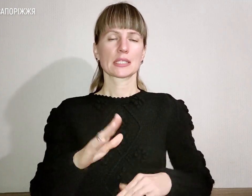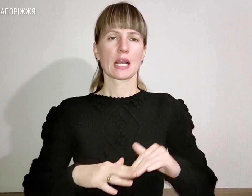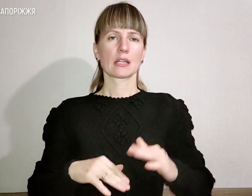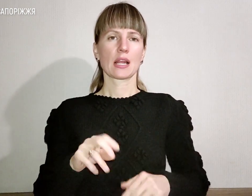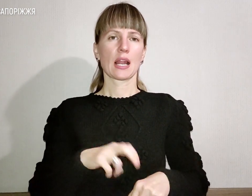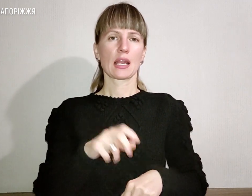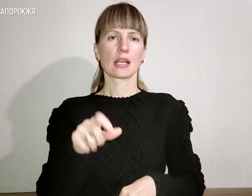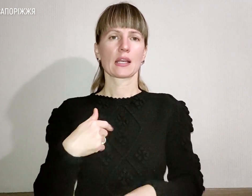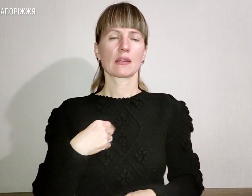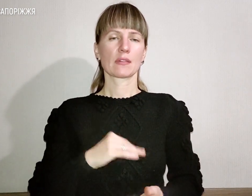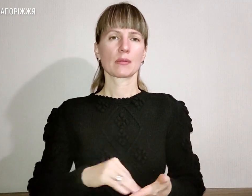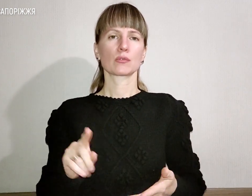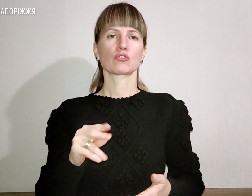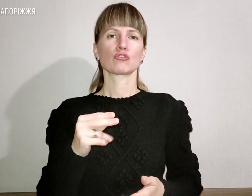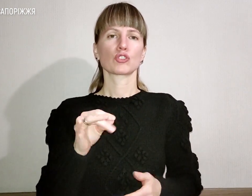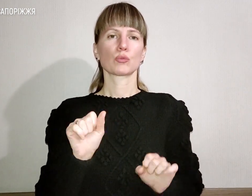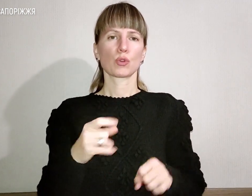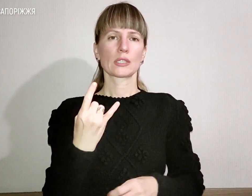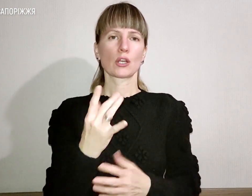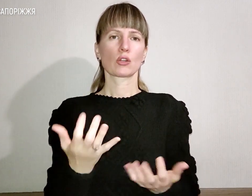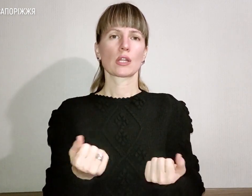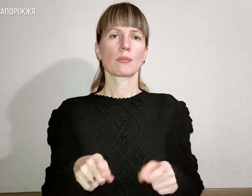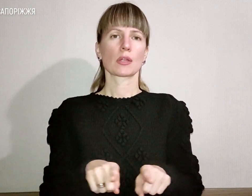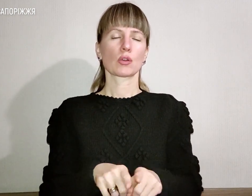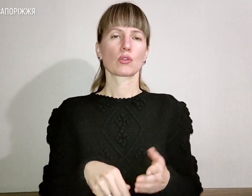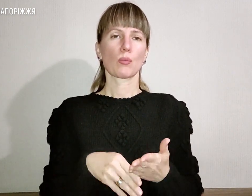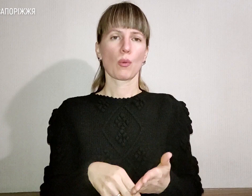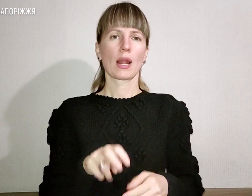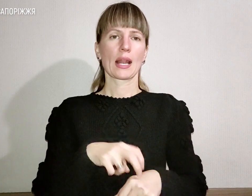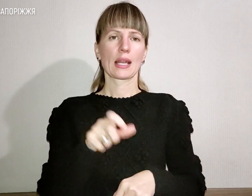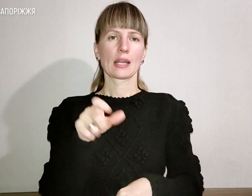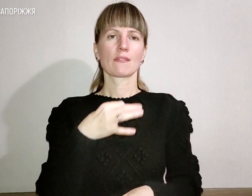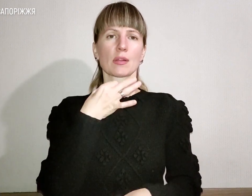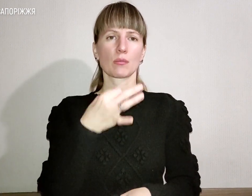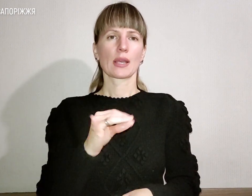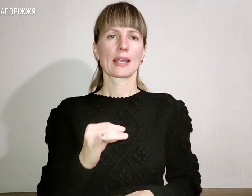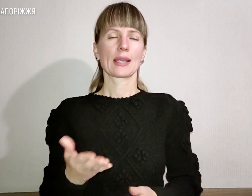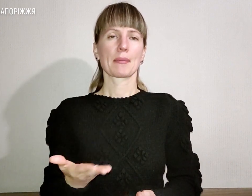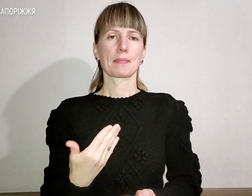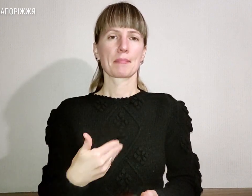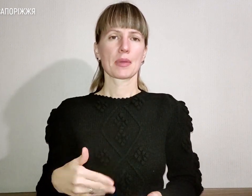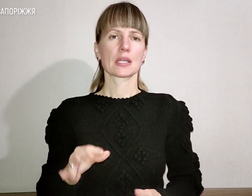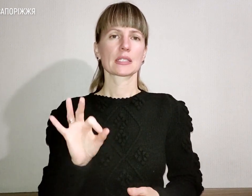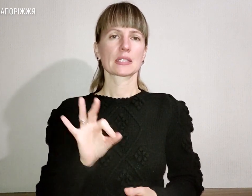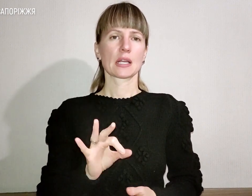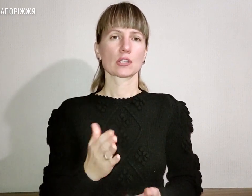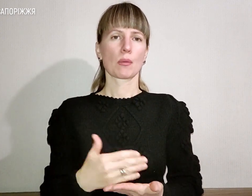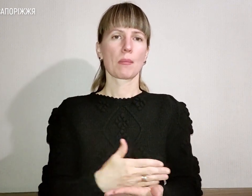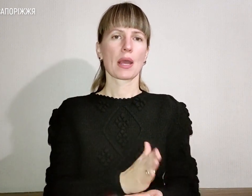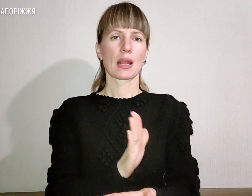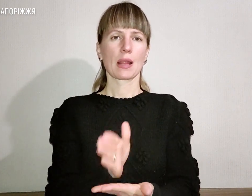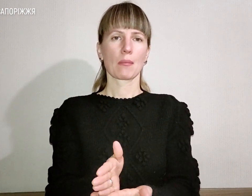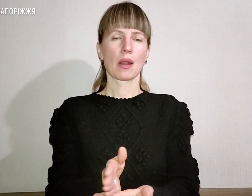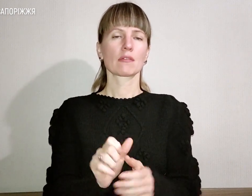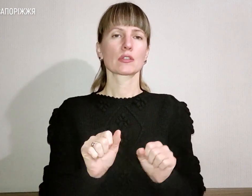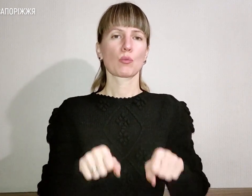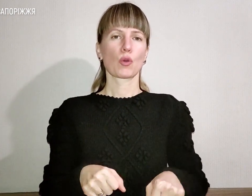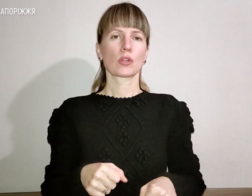лікарів, я зайшла, написала, чи може дитина отримати допомогу, лікарка відповіла, і ми одразу перенаправили і змогли зрозуміти, коли і